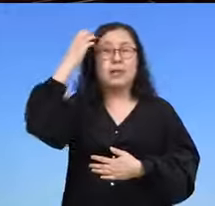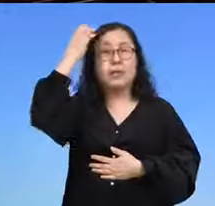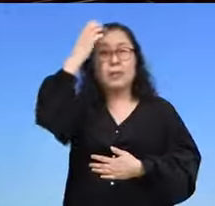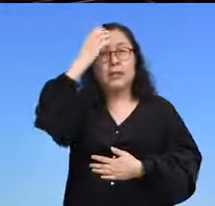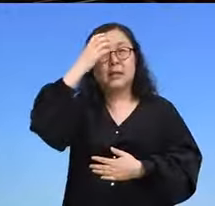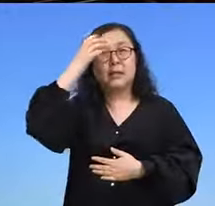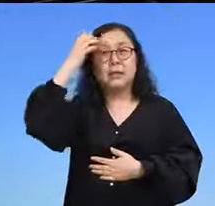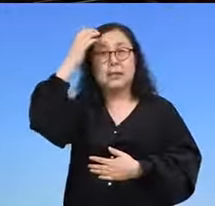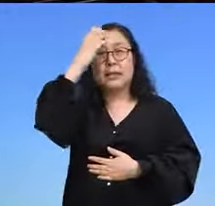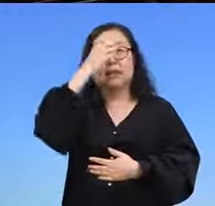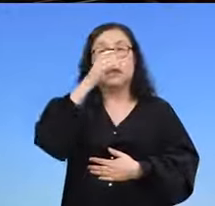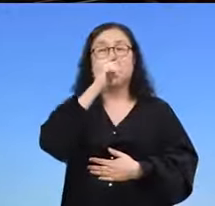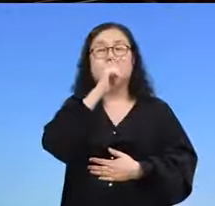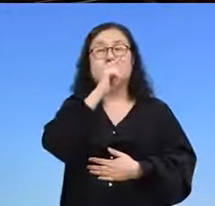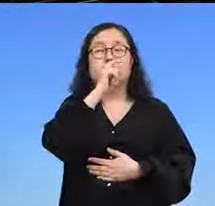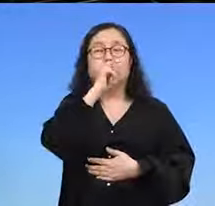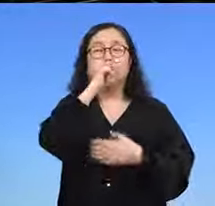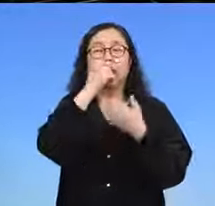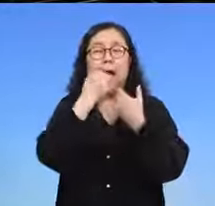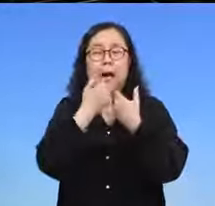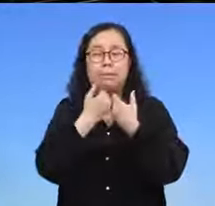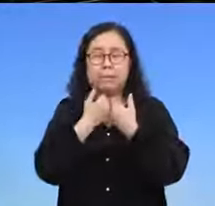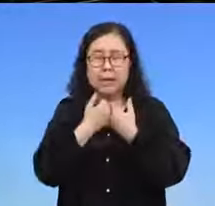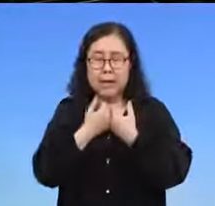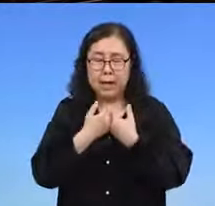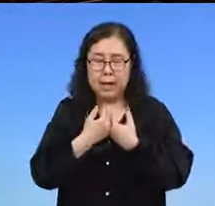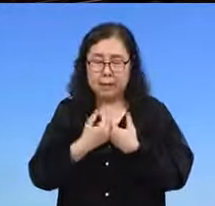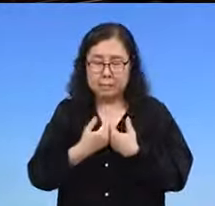나의 영혼이 잠잠히